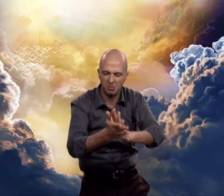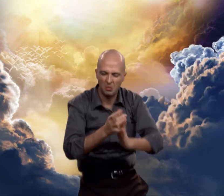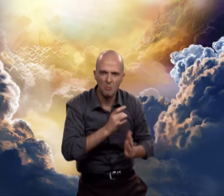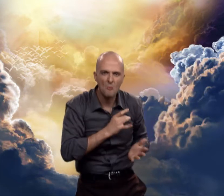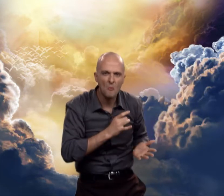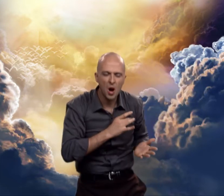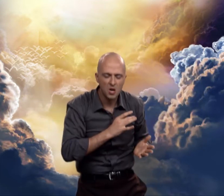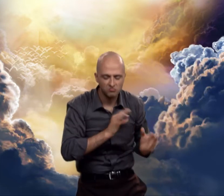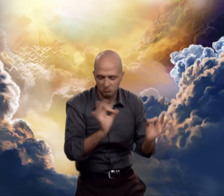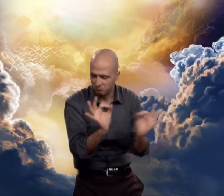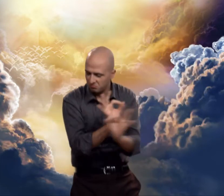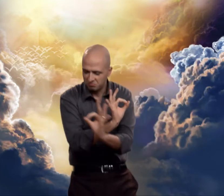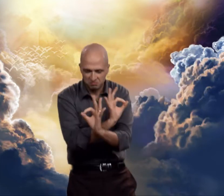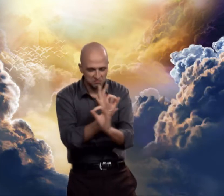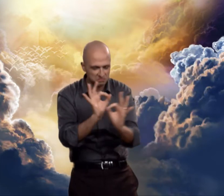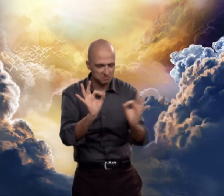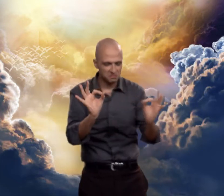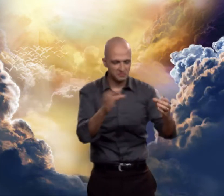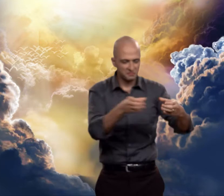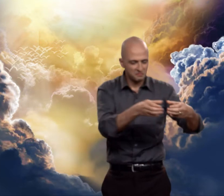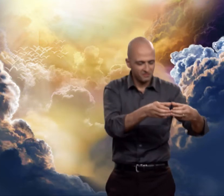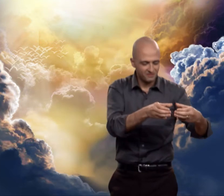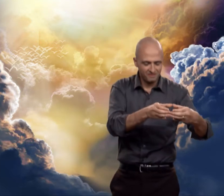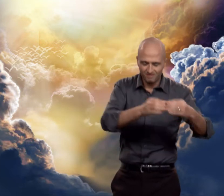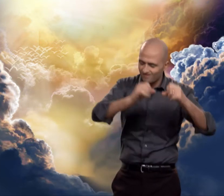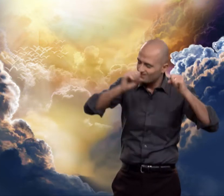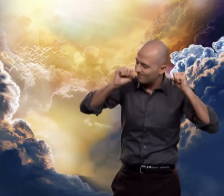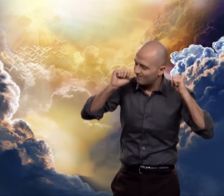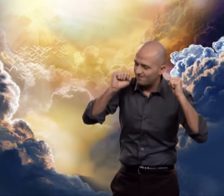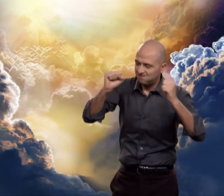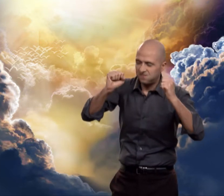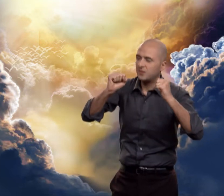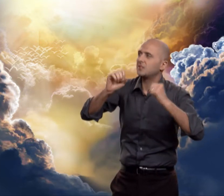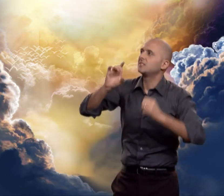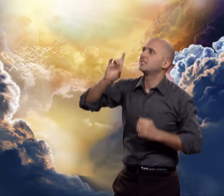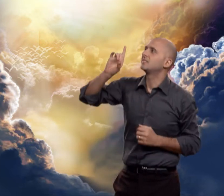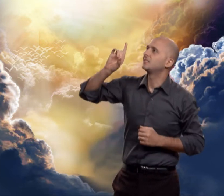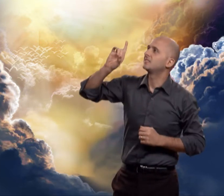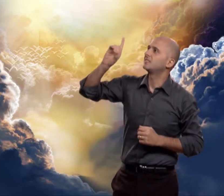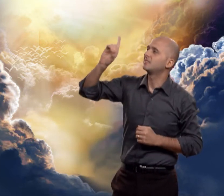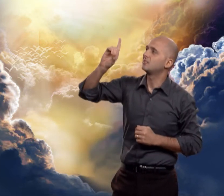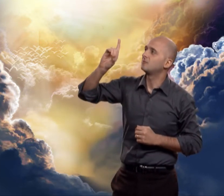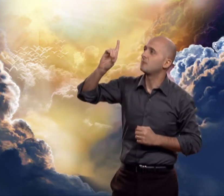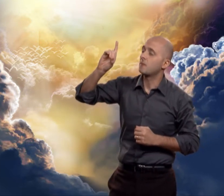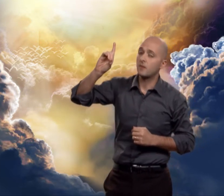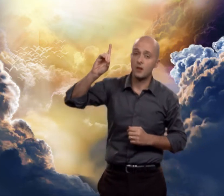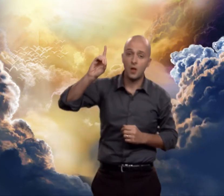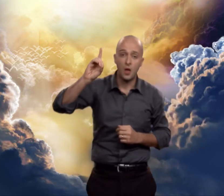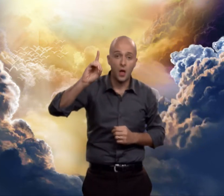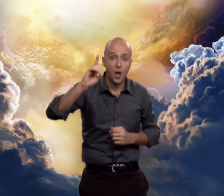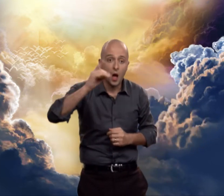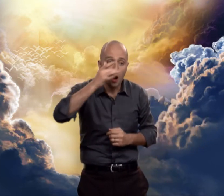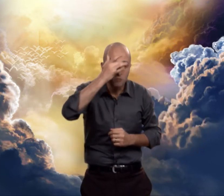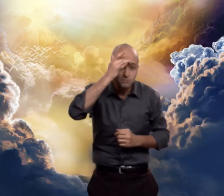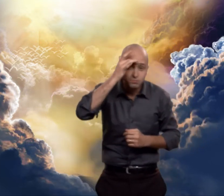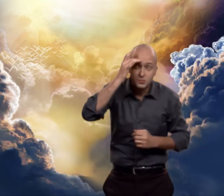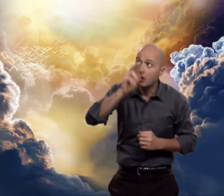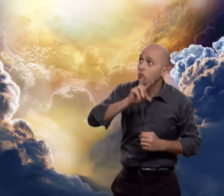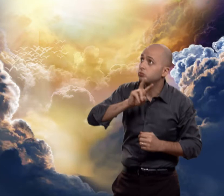superstição e dos falsos ensinos. É impossível descrever o horror e desespero daqueles que desprezaram a lei de Deus.